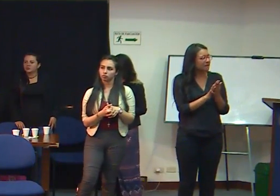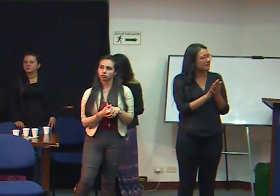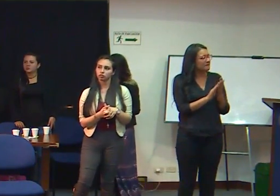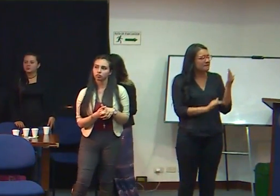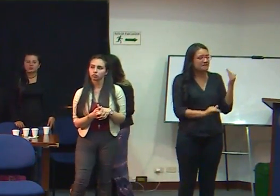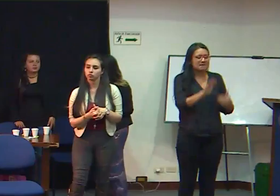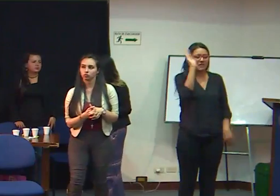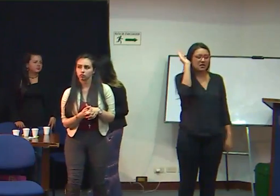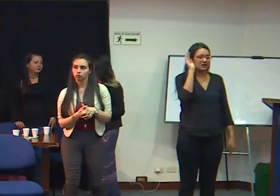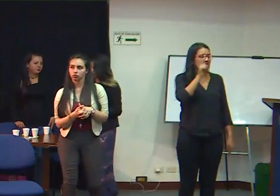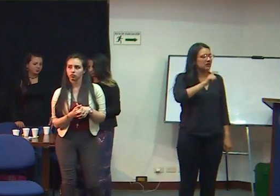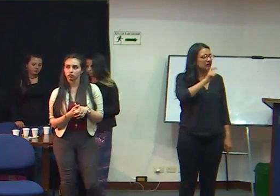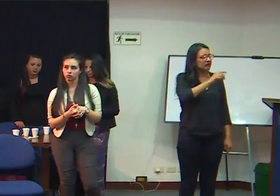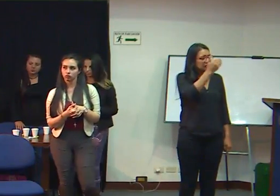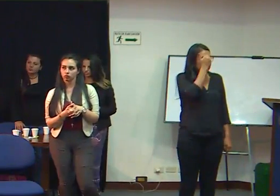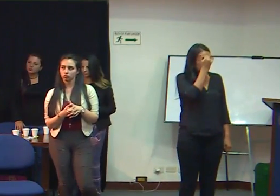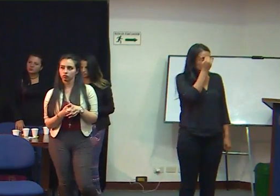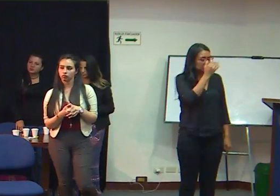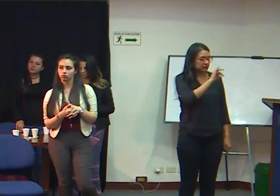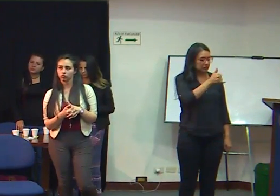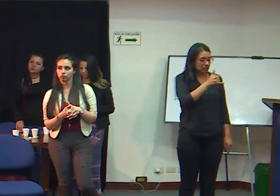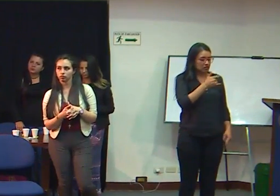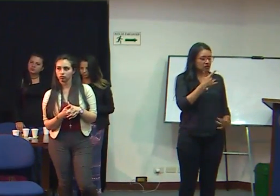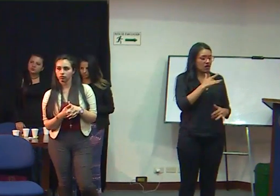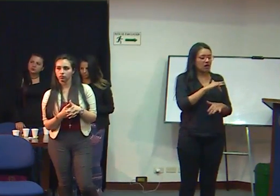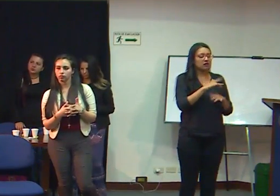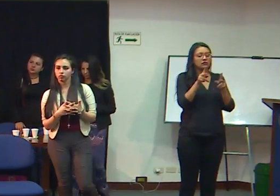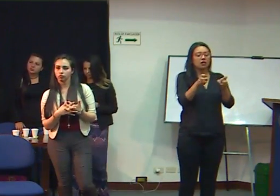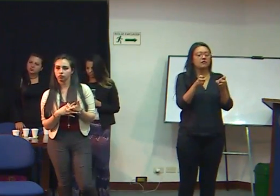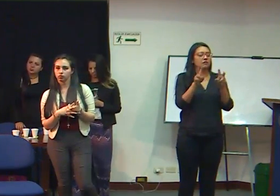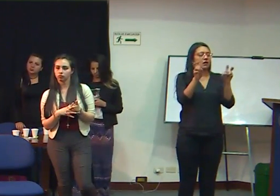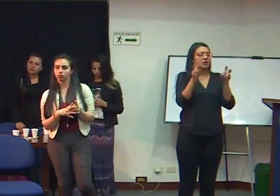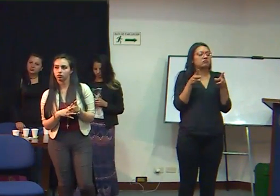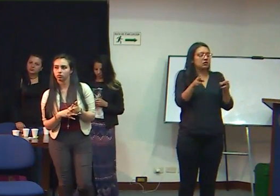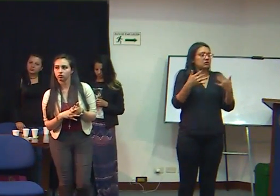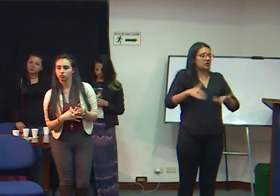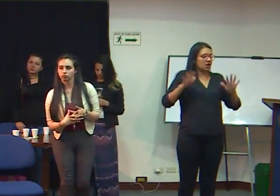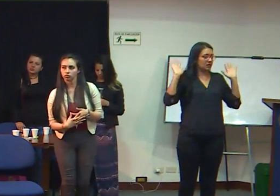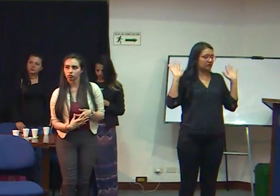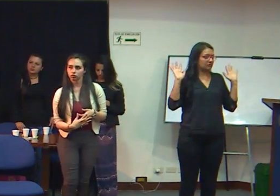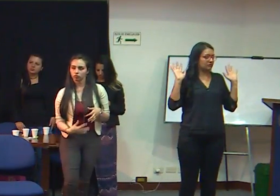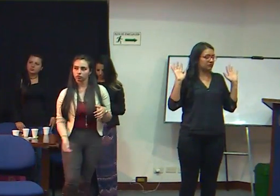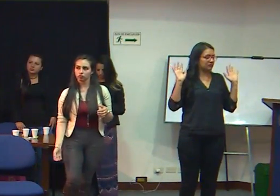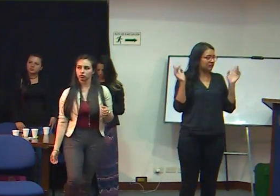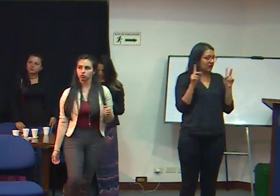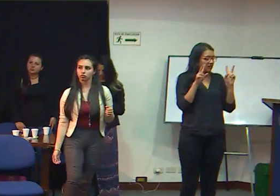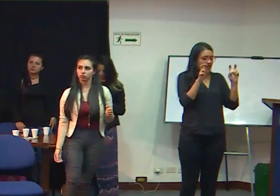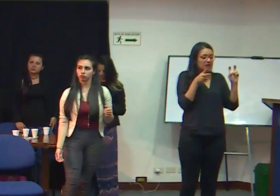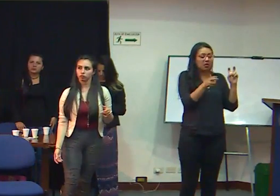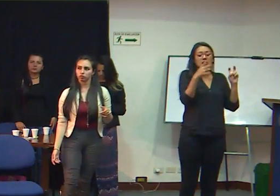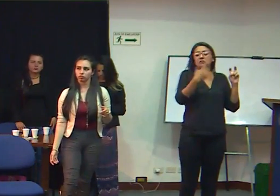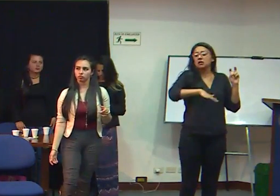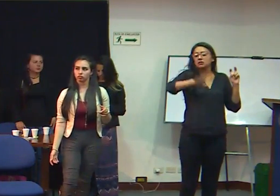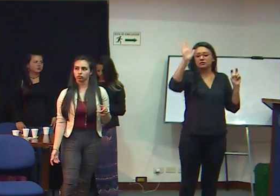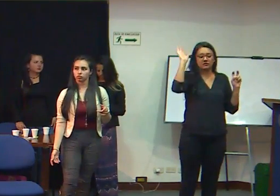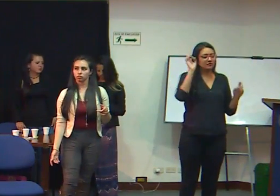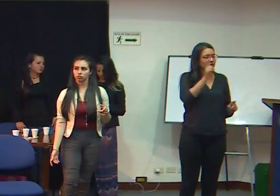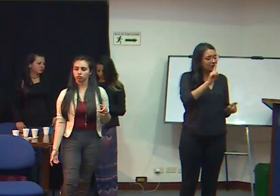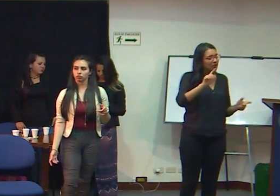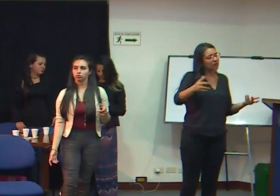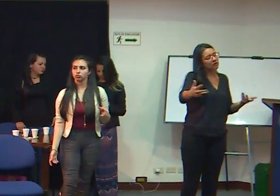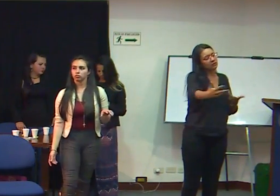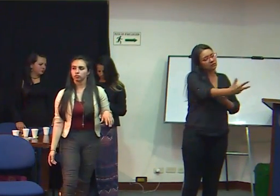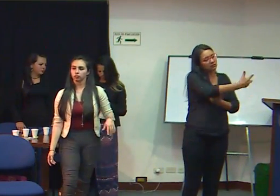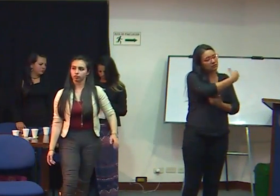todo lo que queremos es, si bien no hemos agotado el tema, porque no lo hemos agotado, sí como que podamos